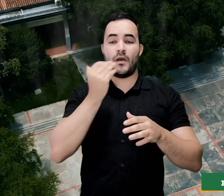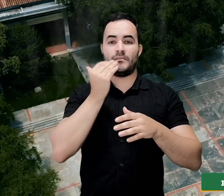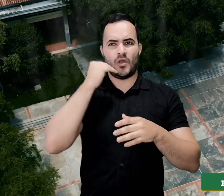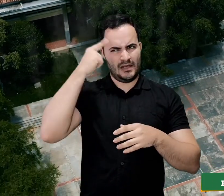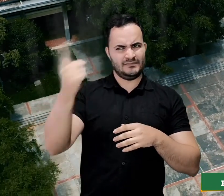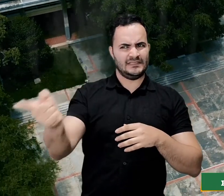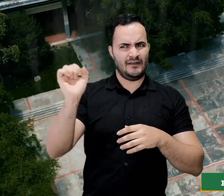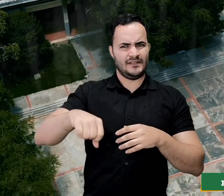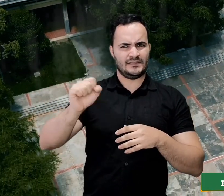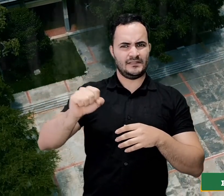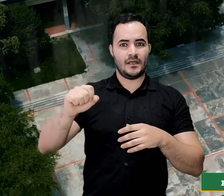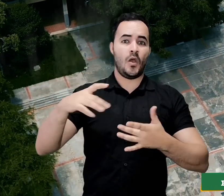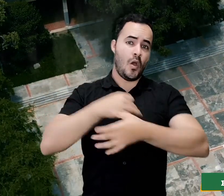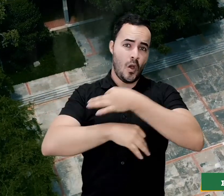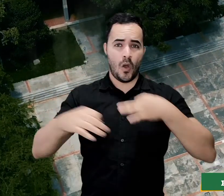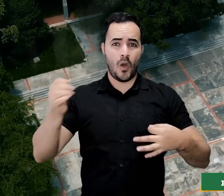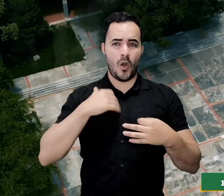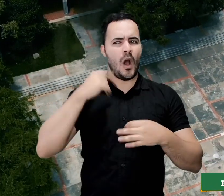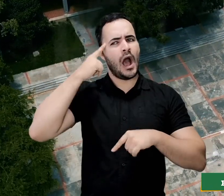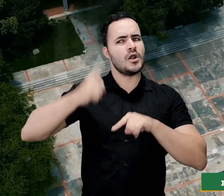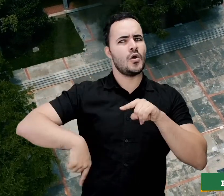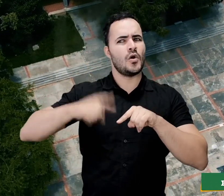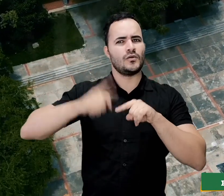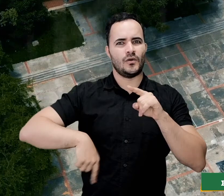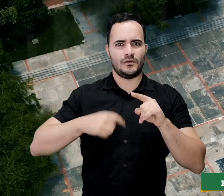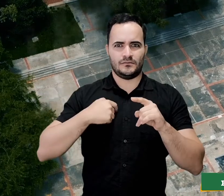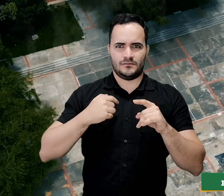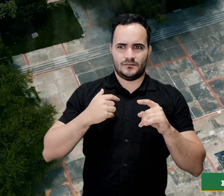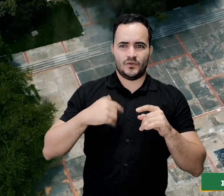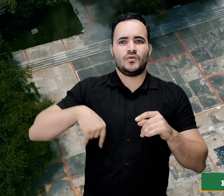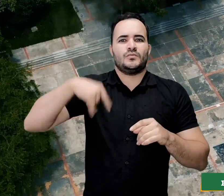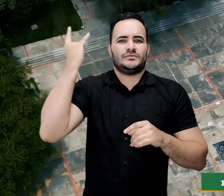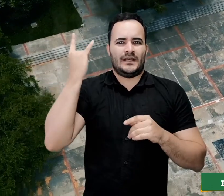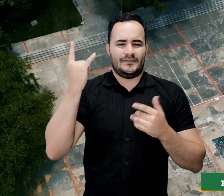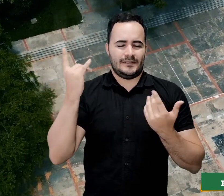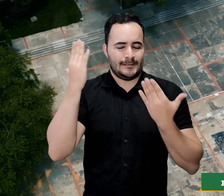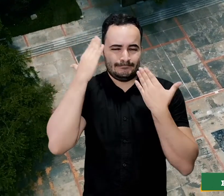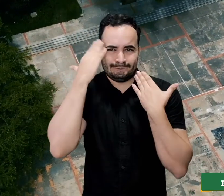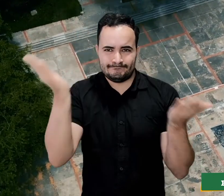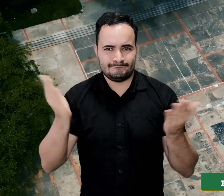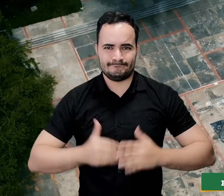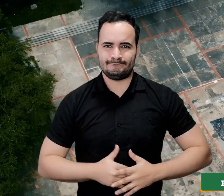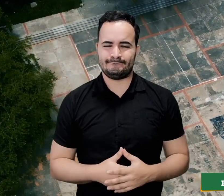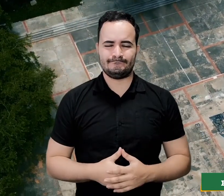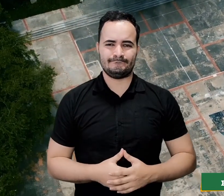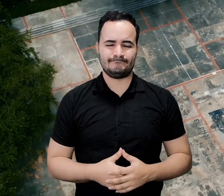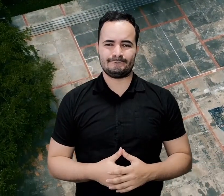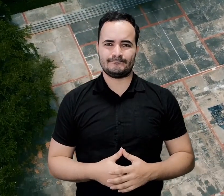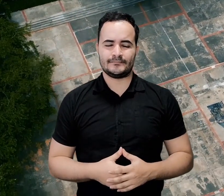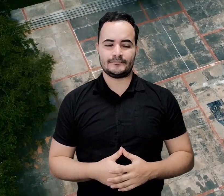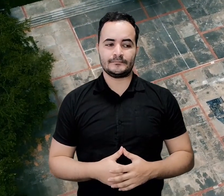contrario, pedirle más de lo que en realidad es capaz. Bueno,